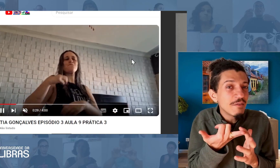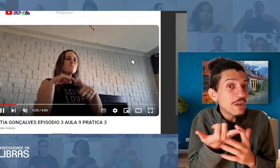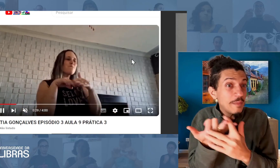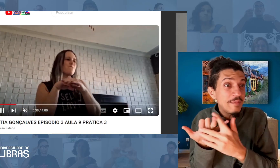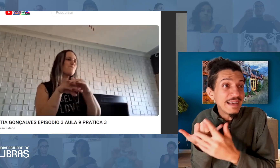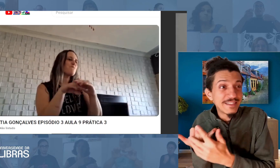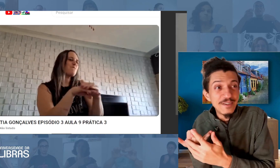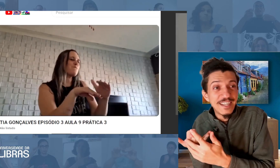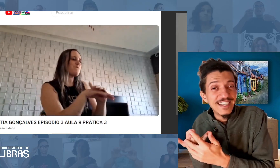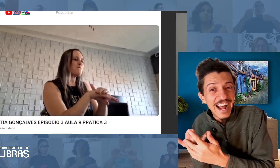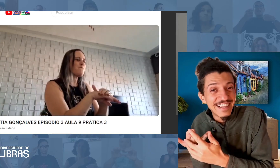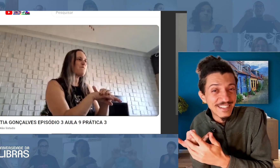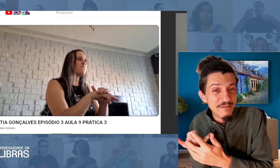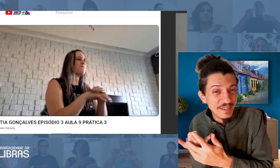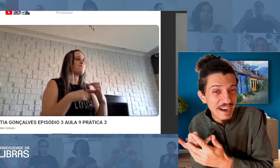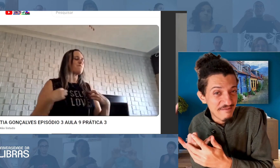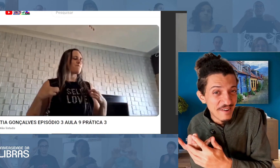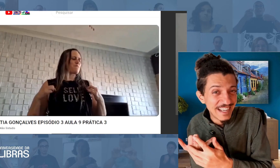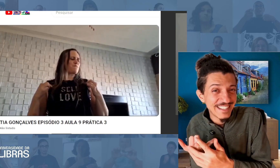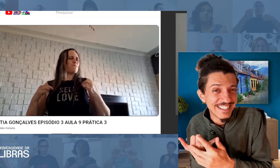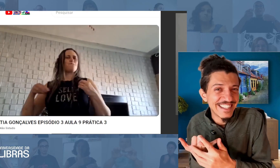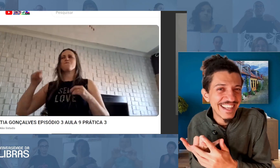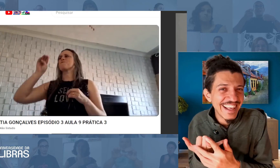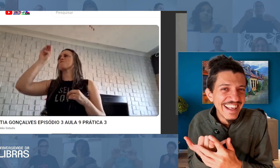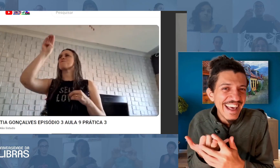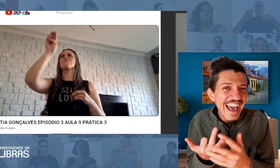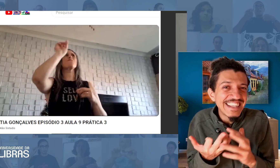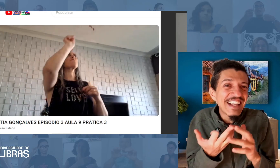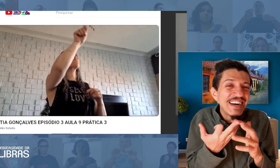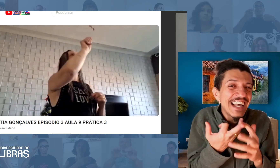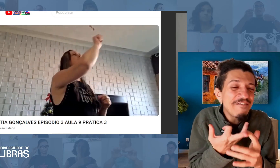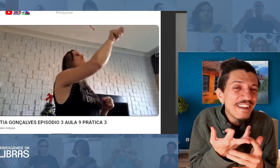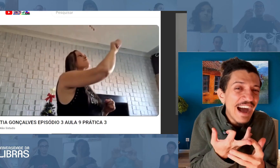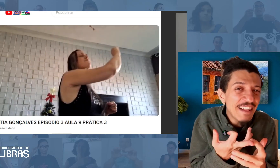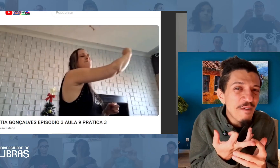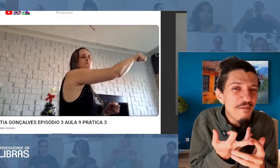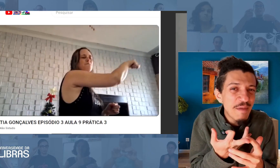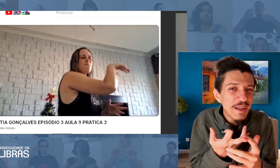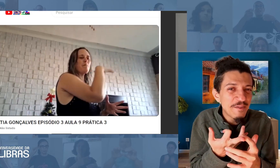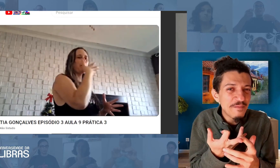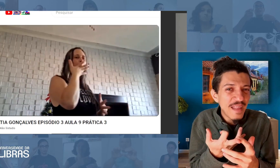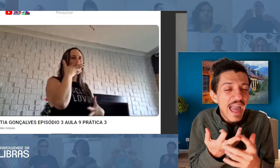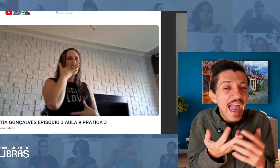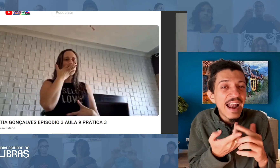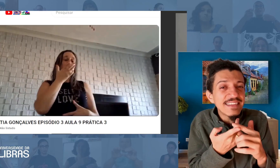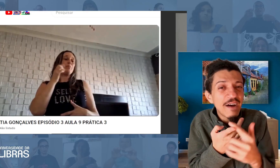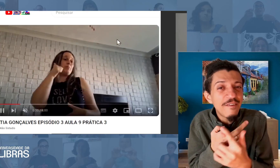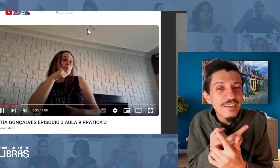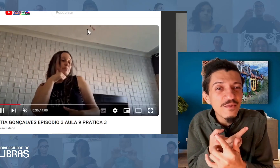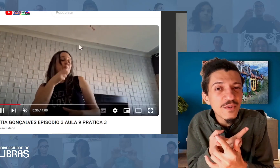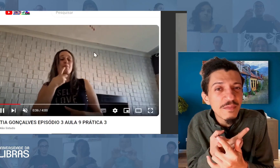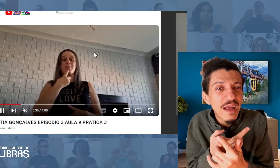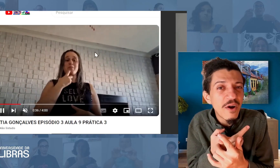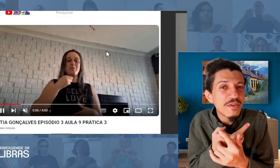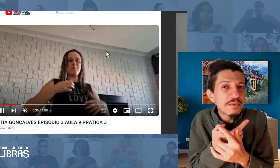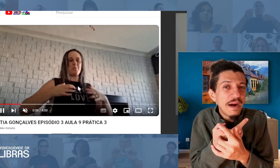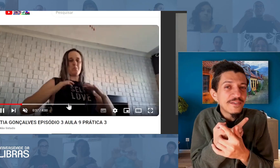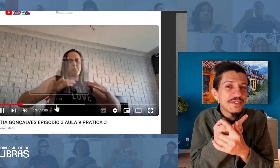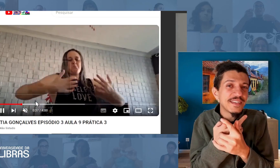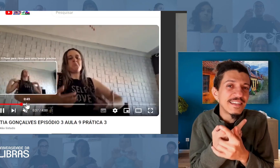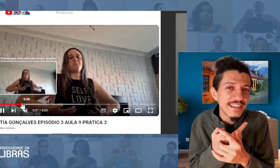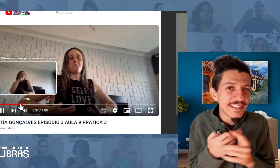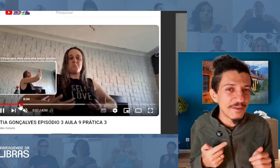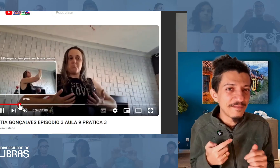já não estão mais tão exageradas como estavam antes. Já está mais refinado o movimento. Ela já faz um uso melhor do